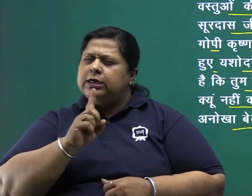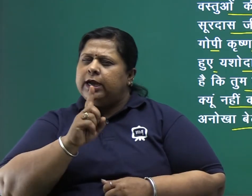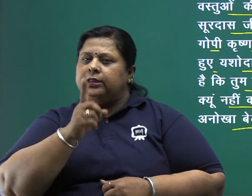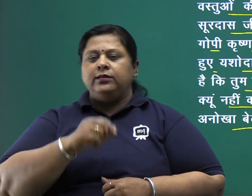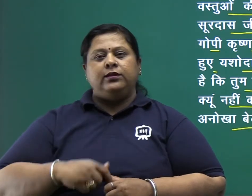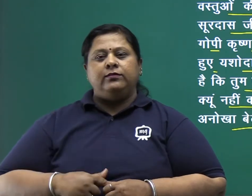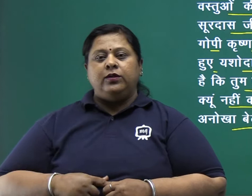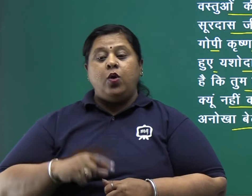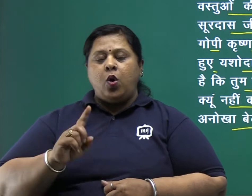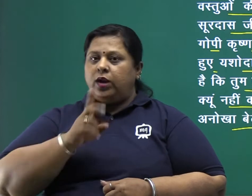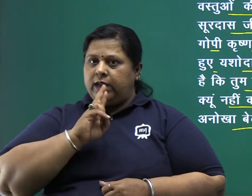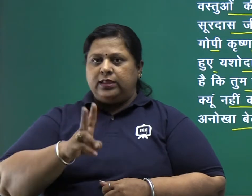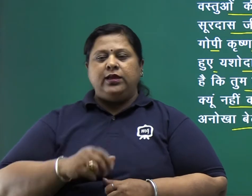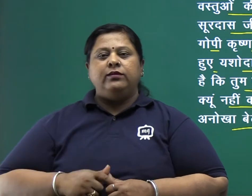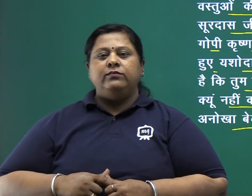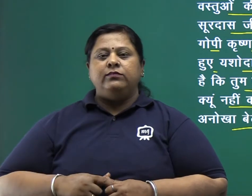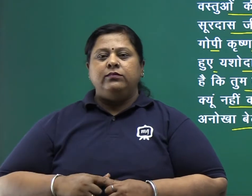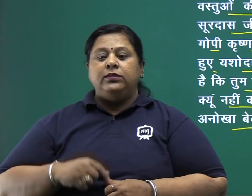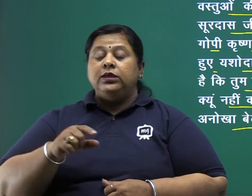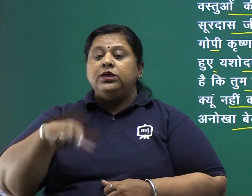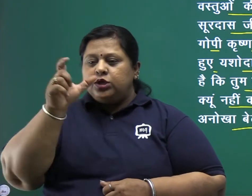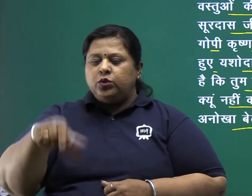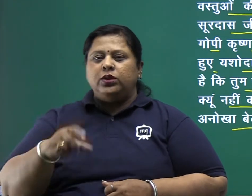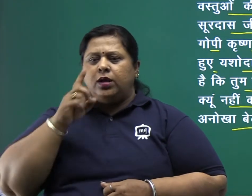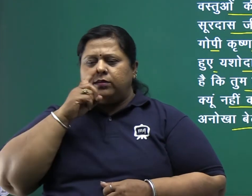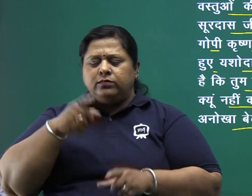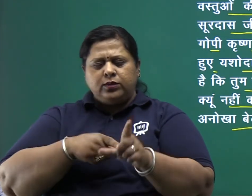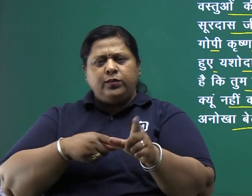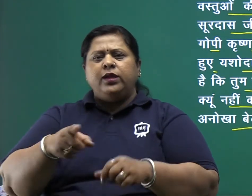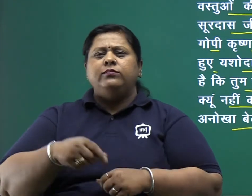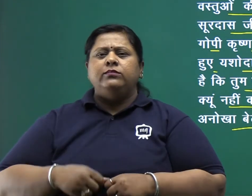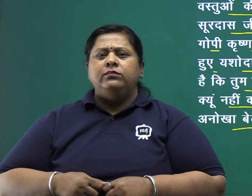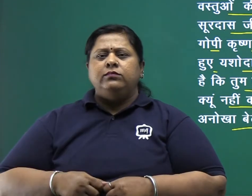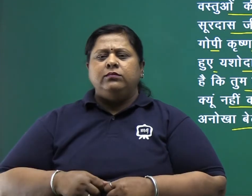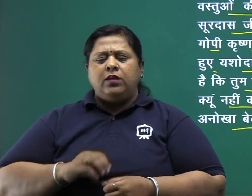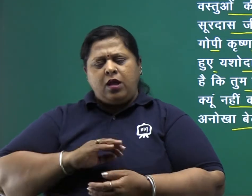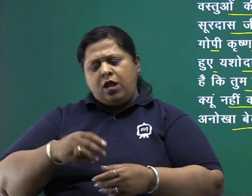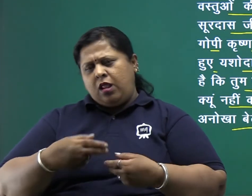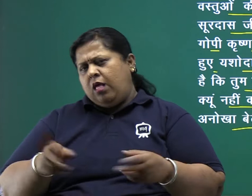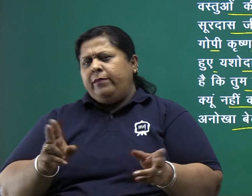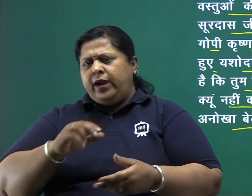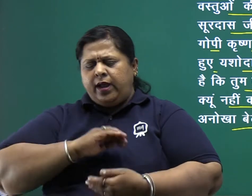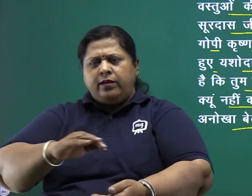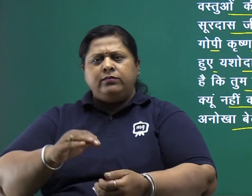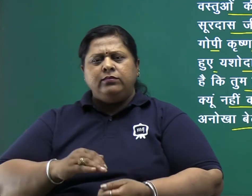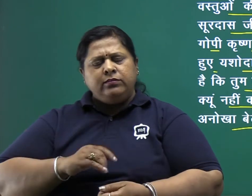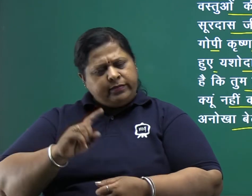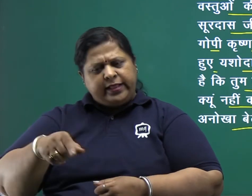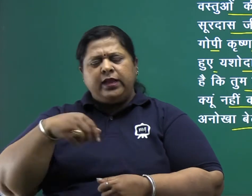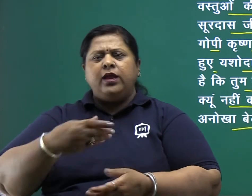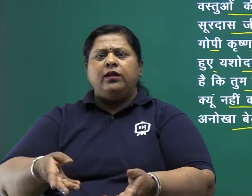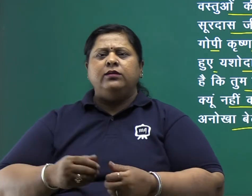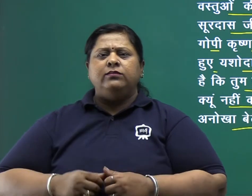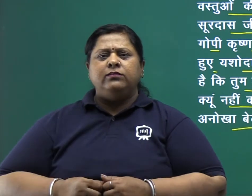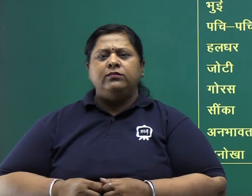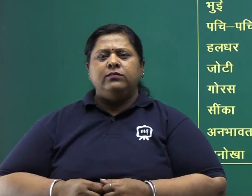हैं और कहती हैं कि यशोदा, तुमने अनोखा बेटा पैदा किया है।